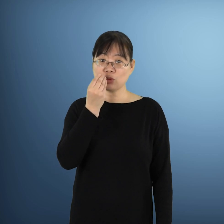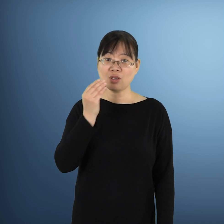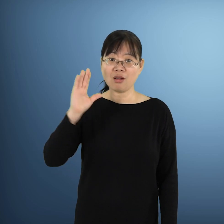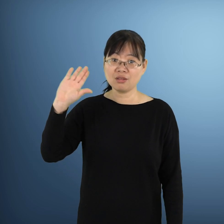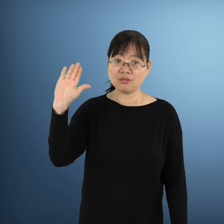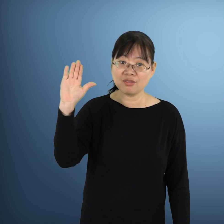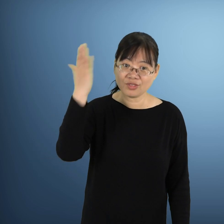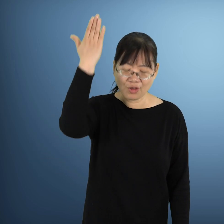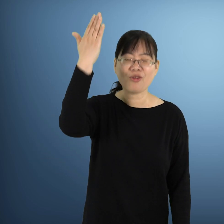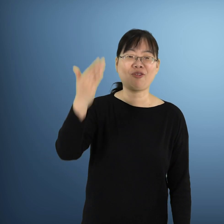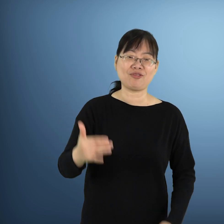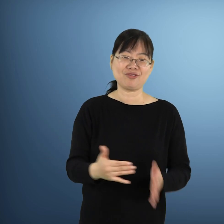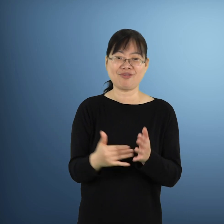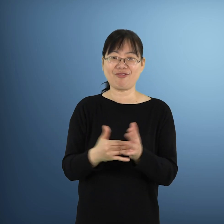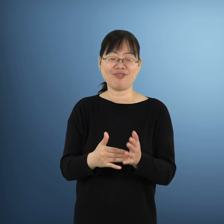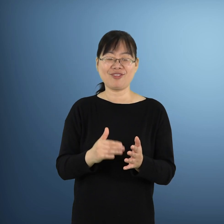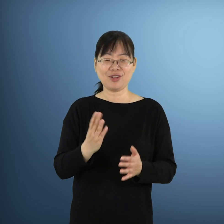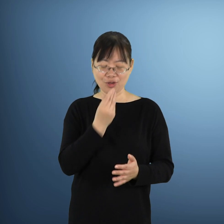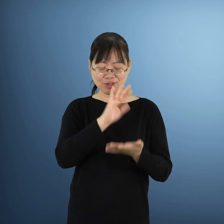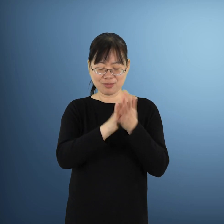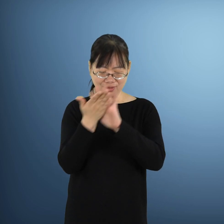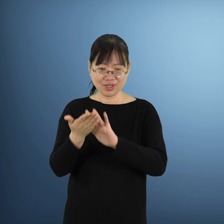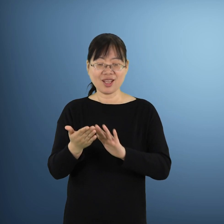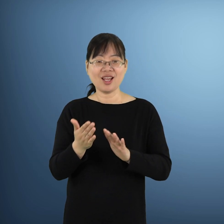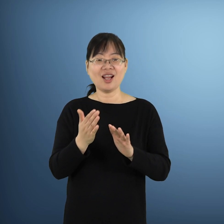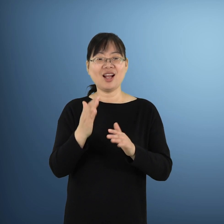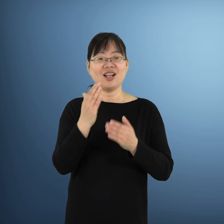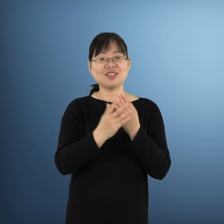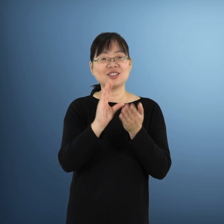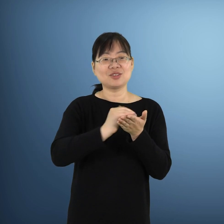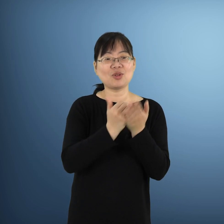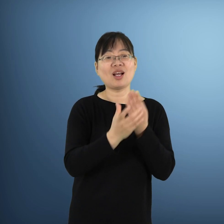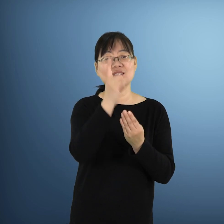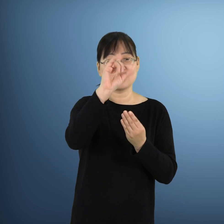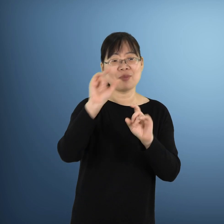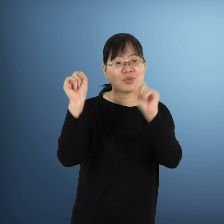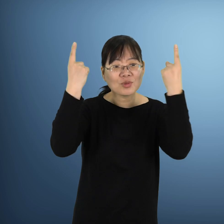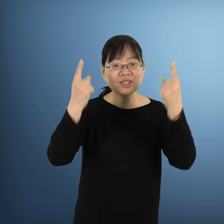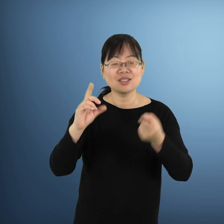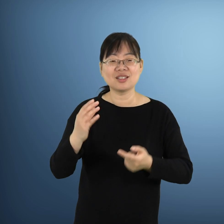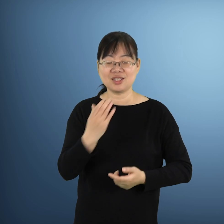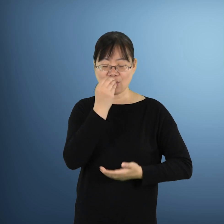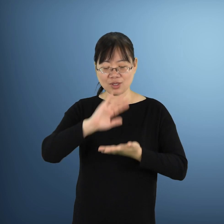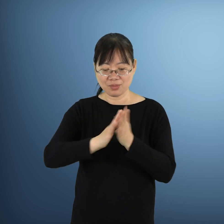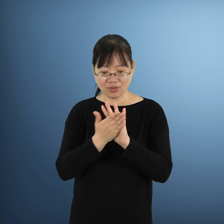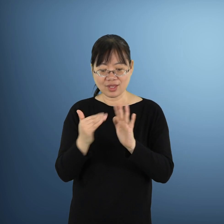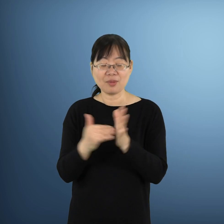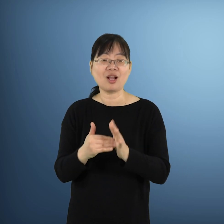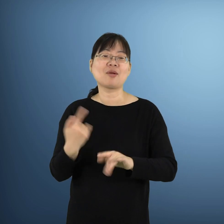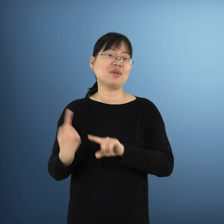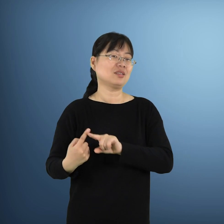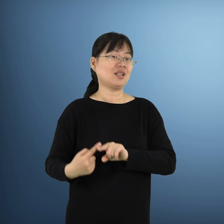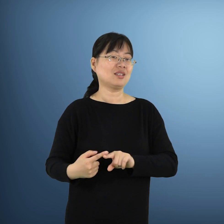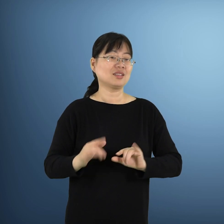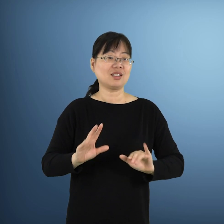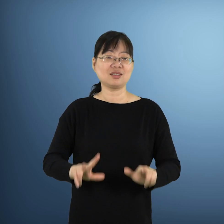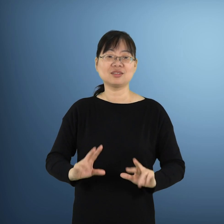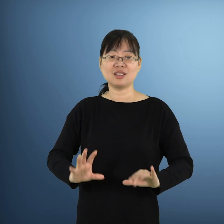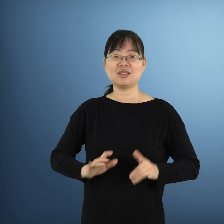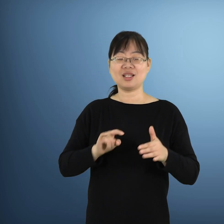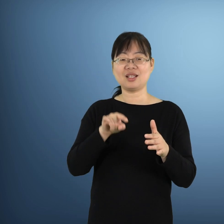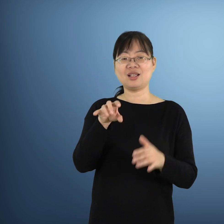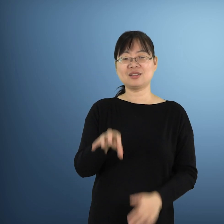거룩하게 되었습니다. 믿습니까? 그러면 어떻게 해야 돼요? 이제